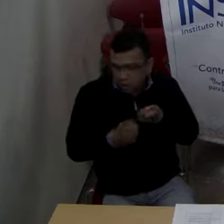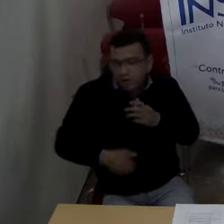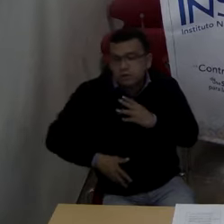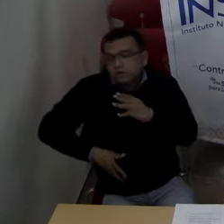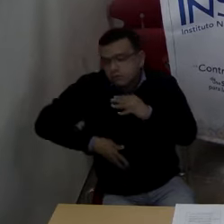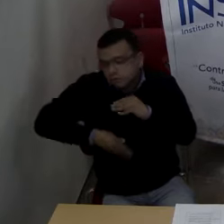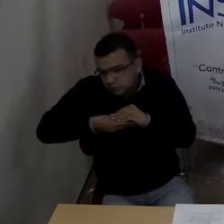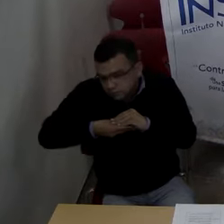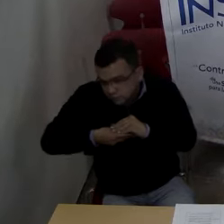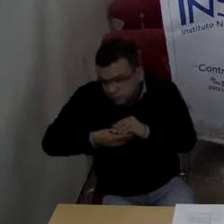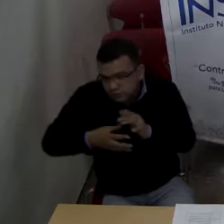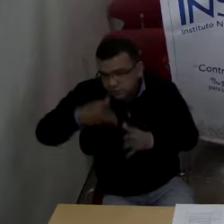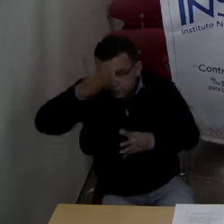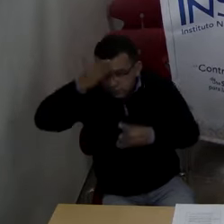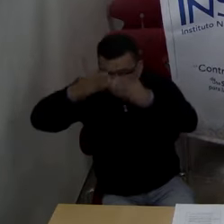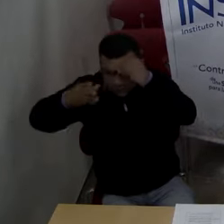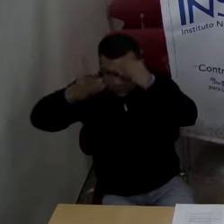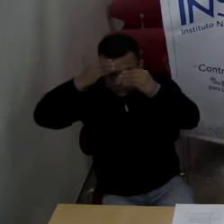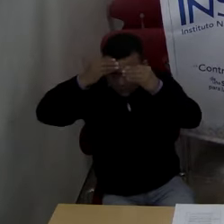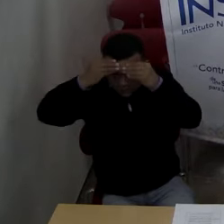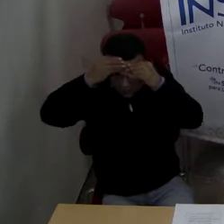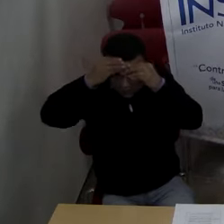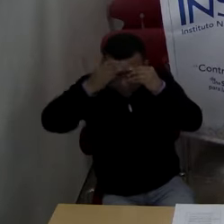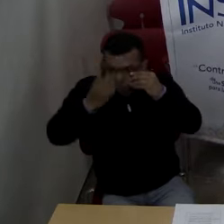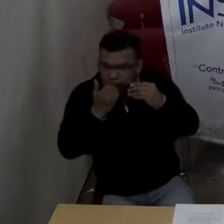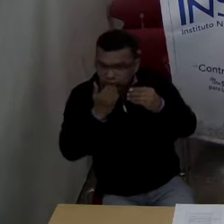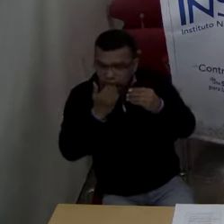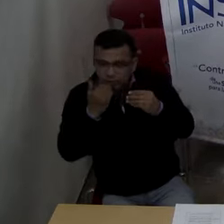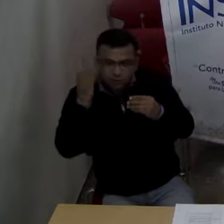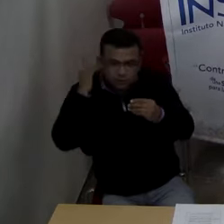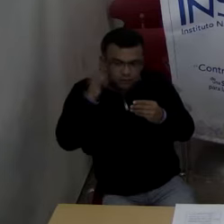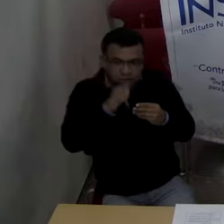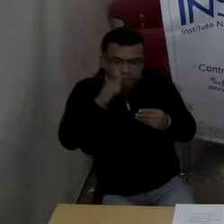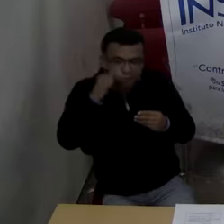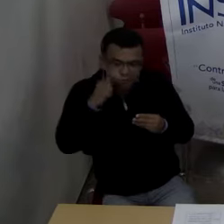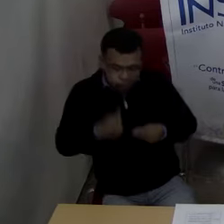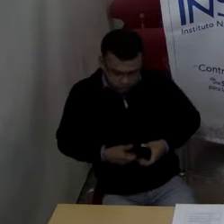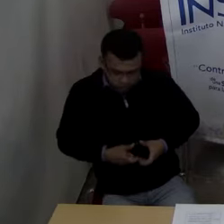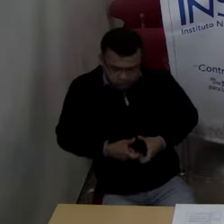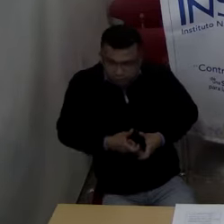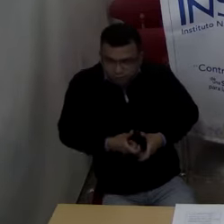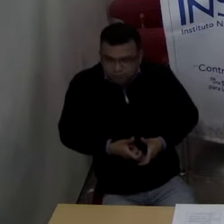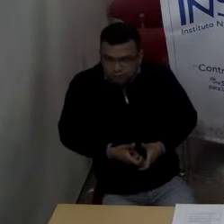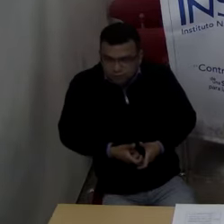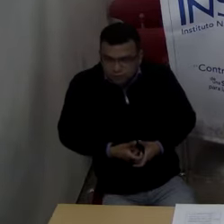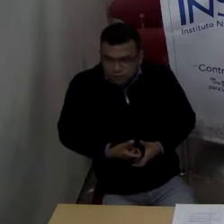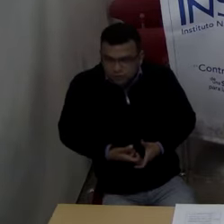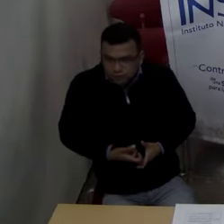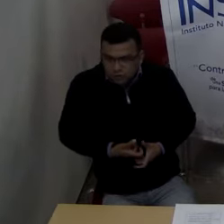va respondiendo a medida que se desarrolla a los diferentes estímulos,